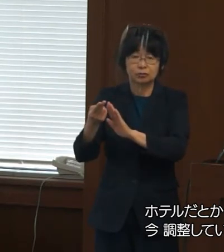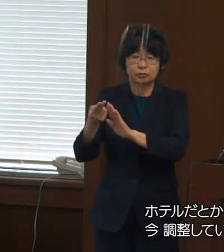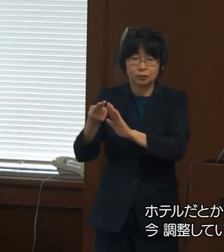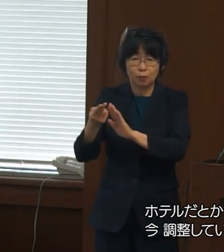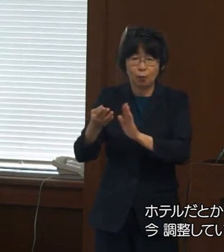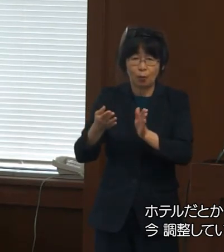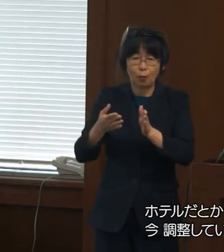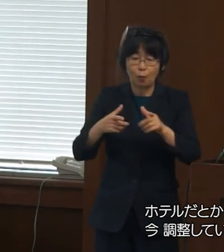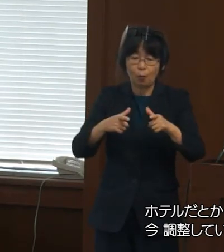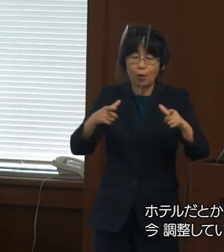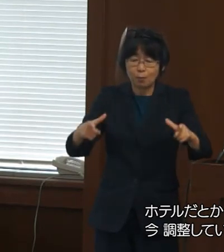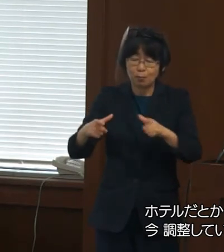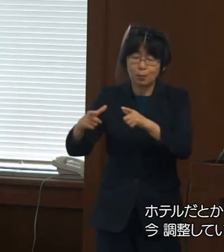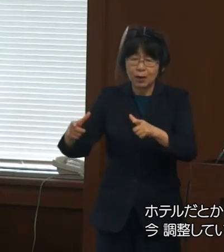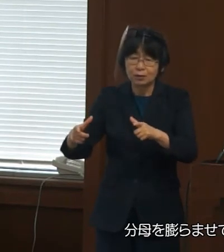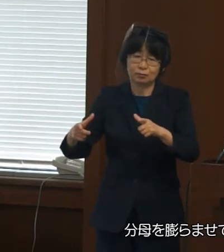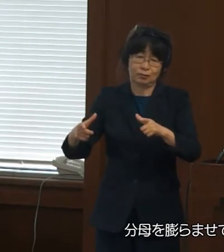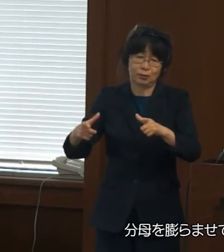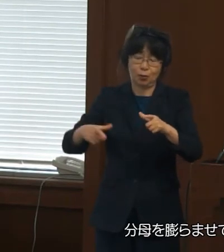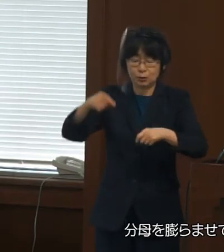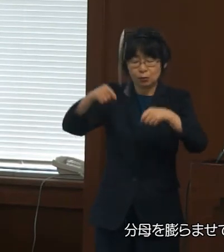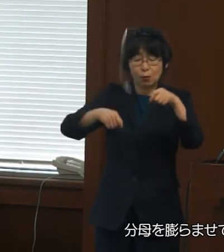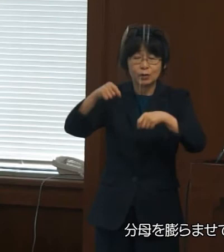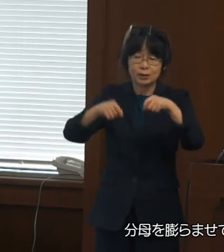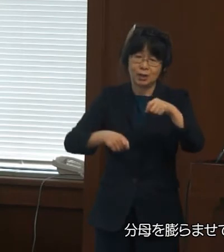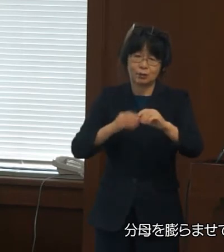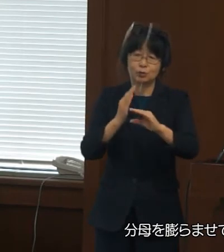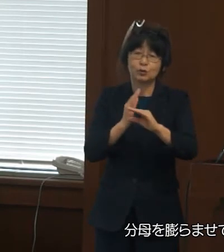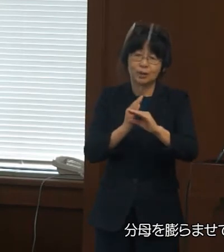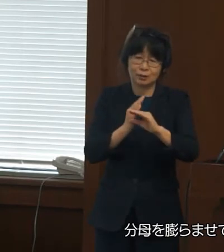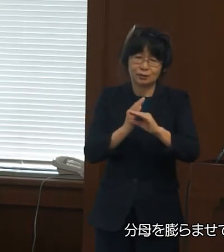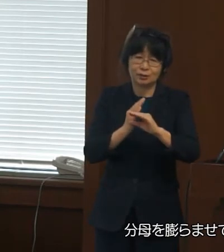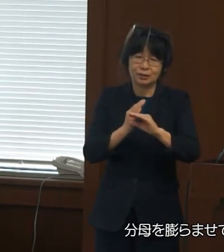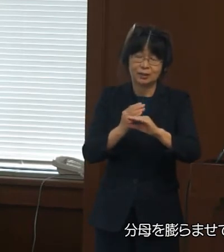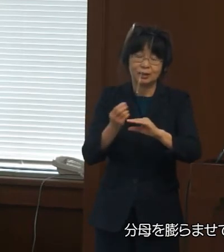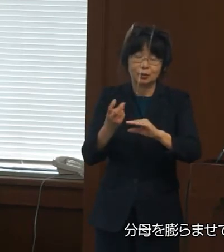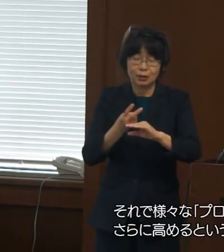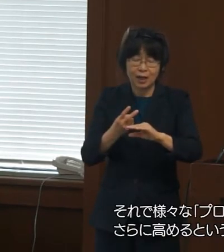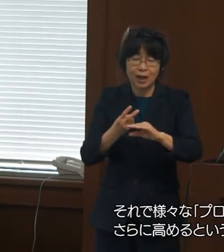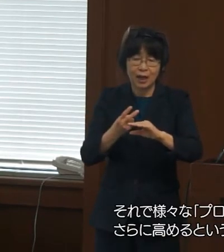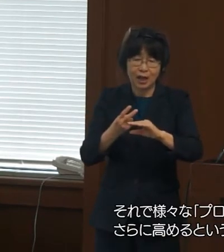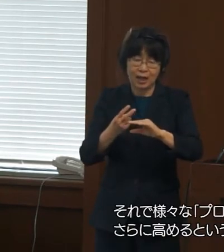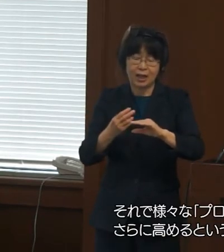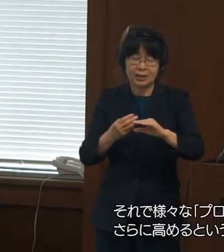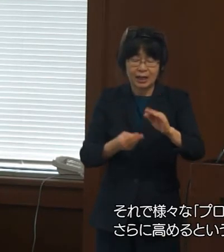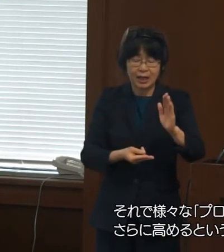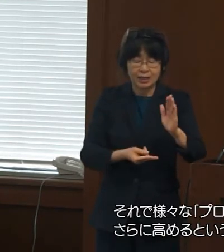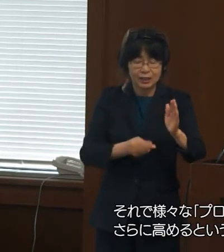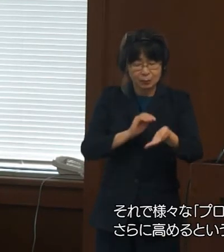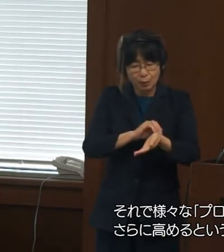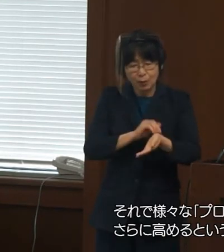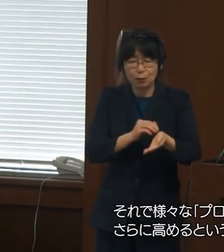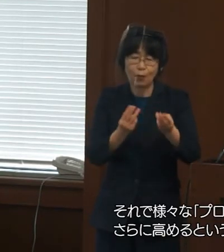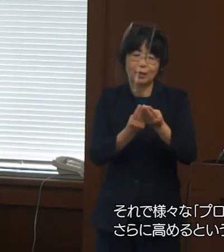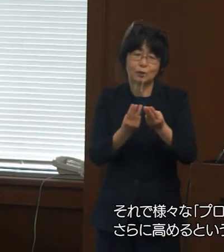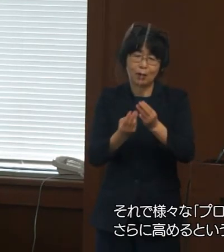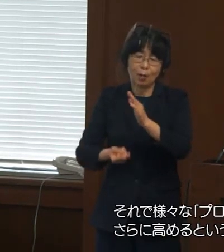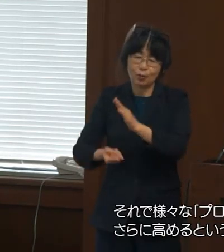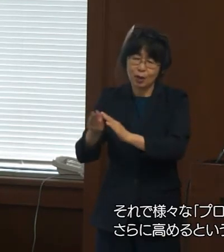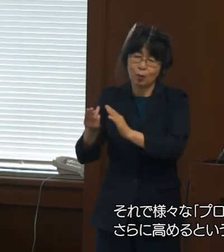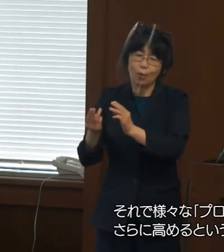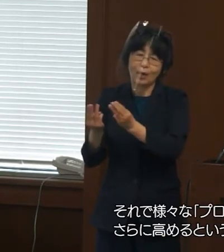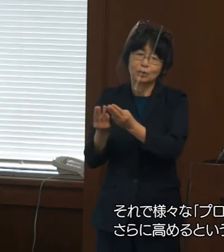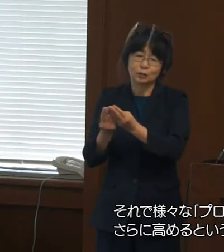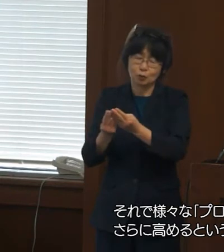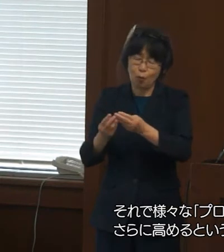調整してますから、そういった分母を膨らまして分子を減らすという、それでさまざまなプロジェクト M の、機